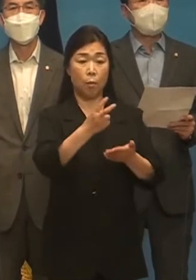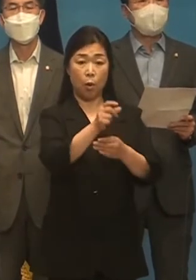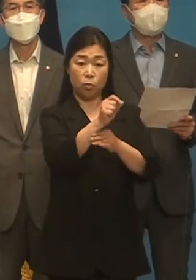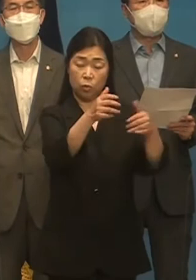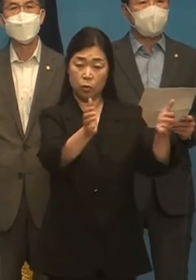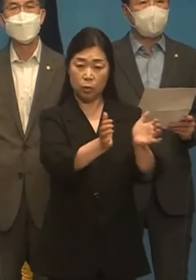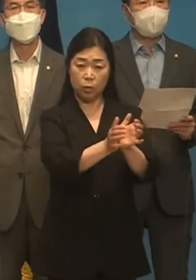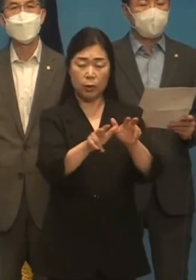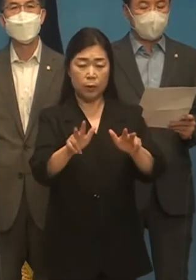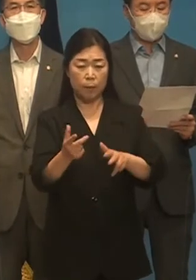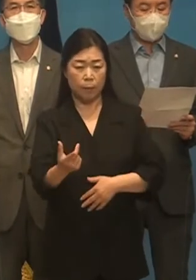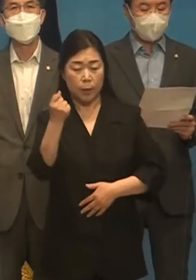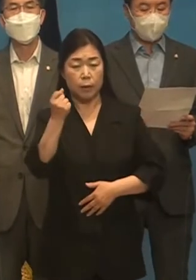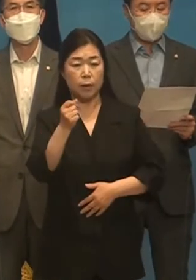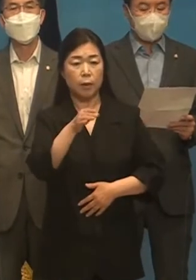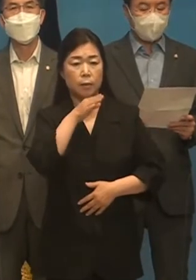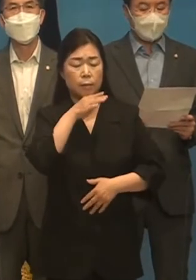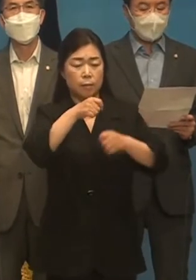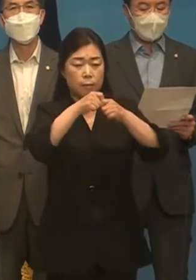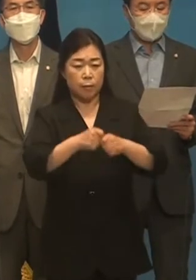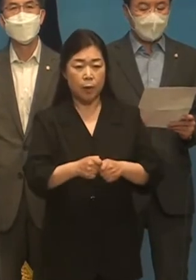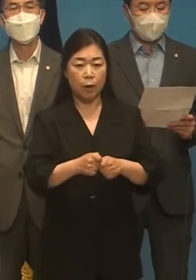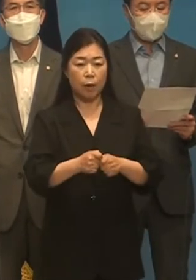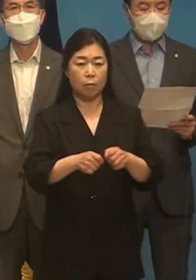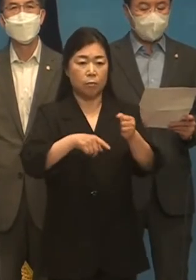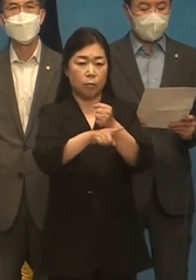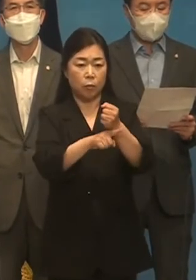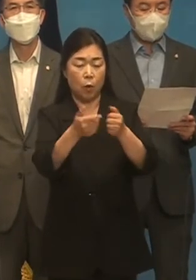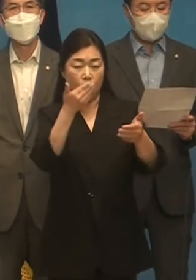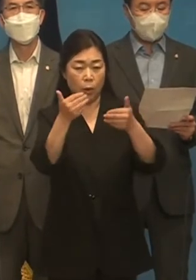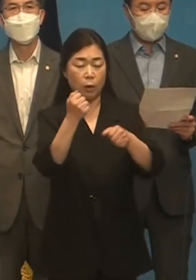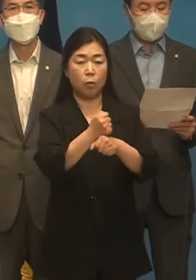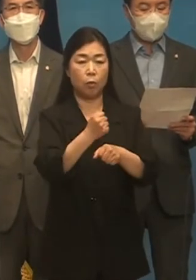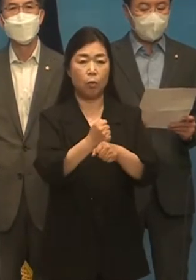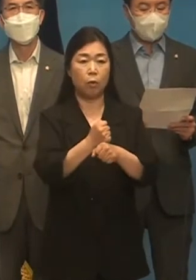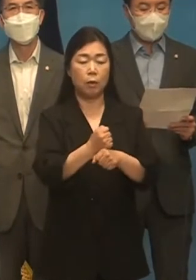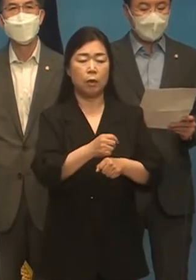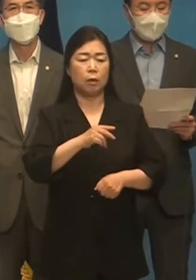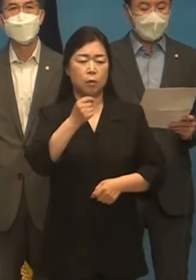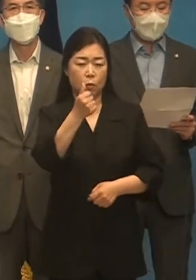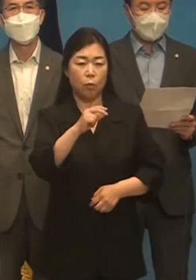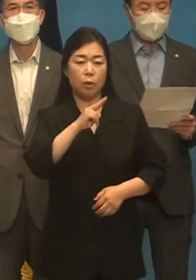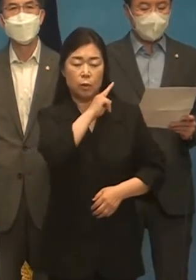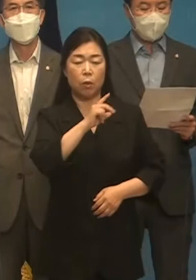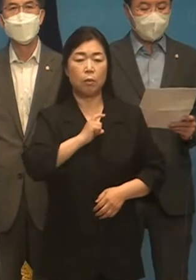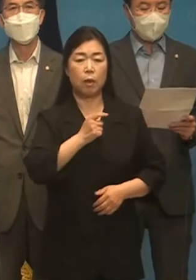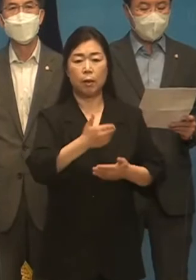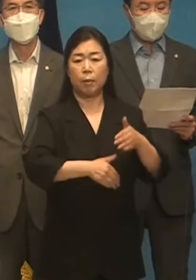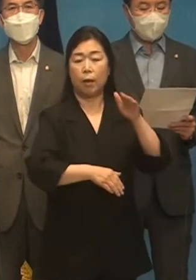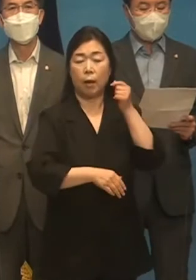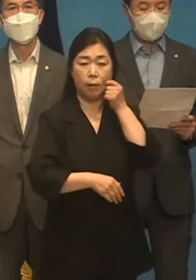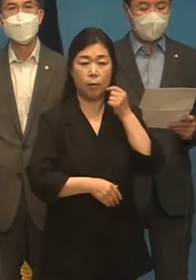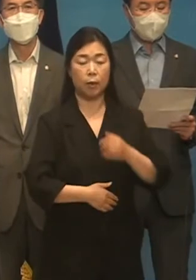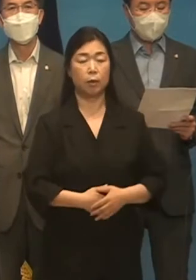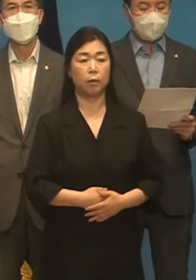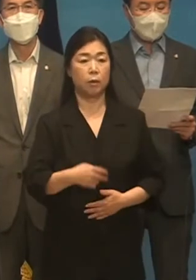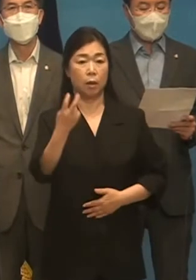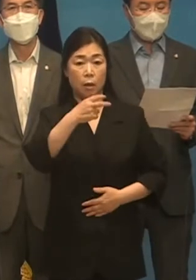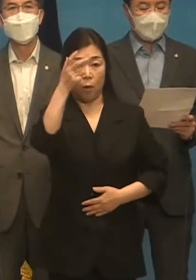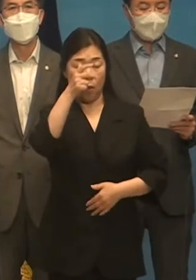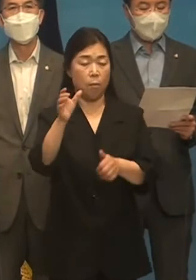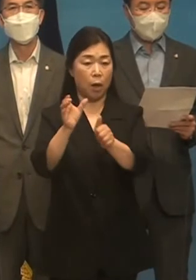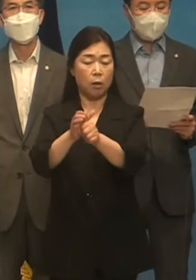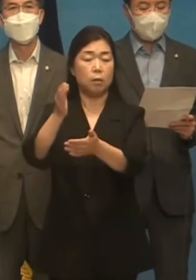법무부는 신속하게 진상규명을 통해 단 하나의 의혹도 남기지 말아야 합니다. 대검에만 맡겨놓을